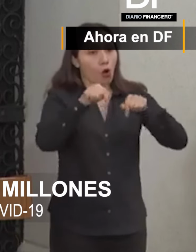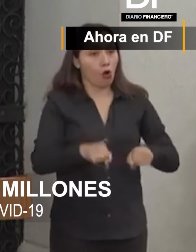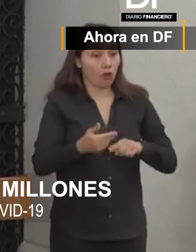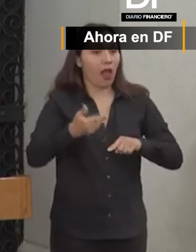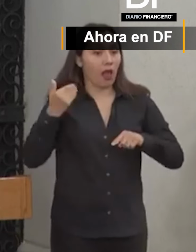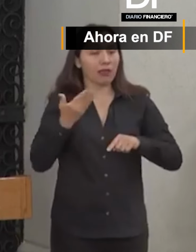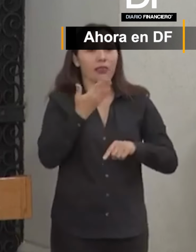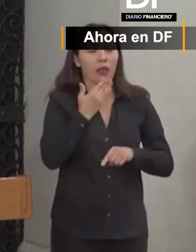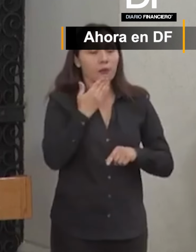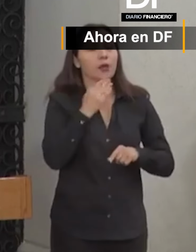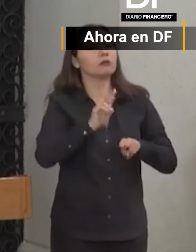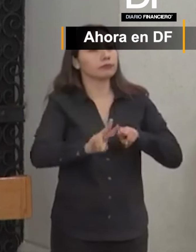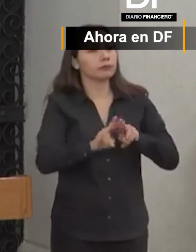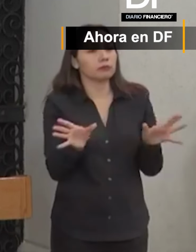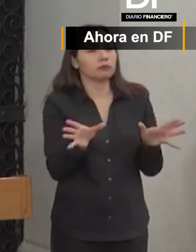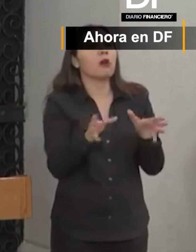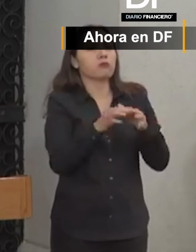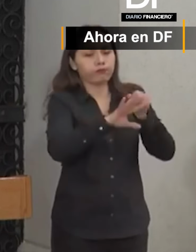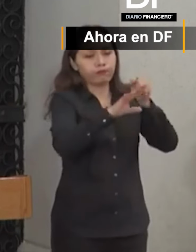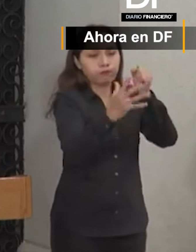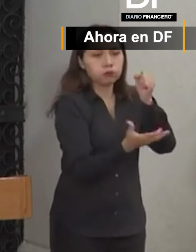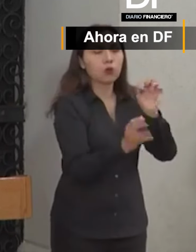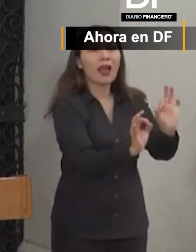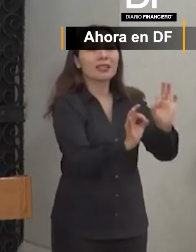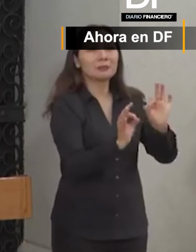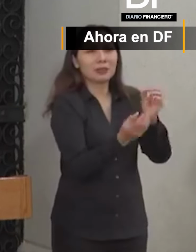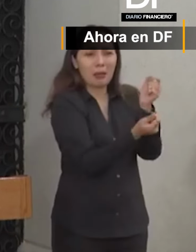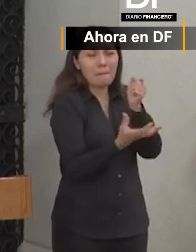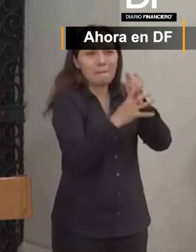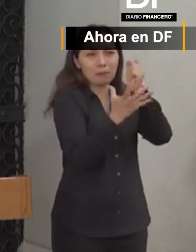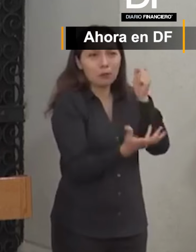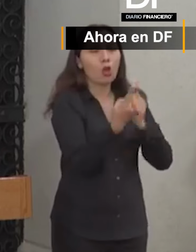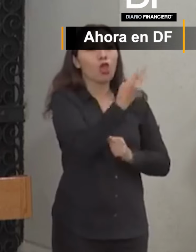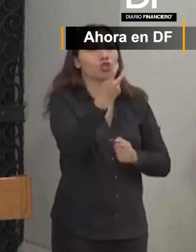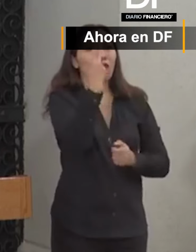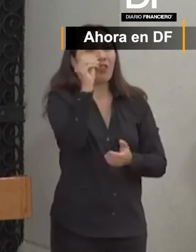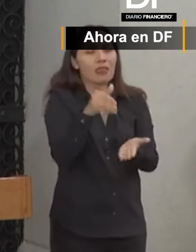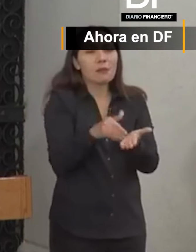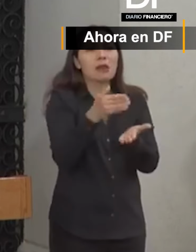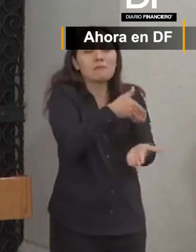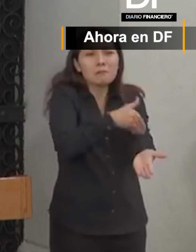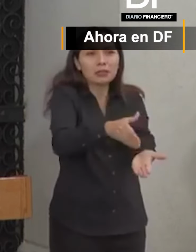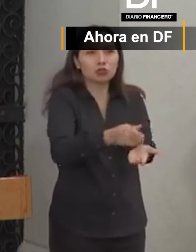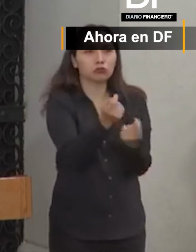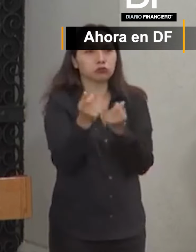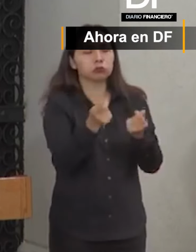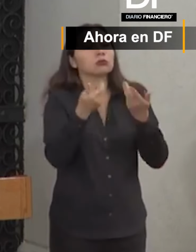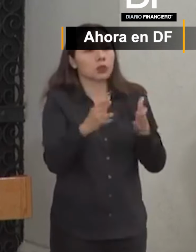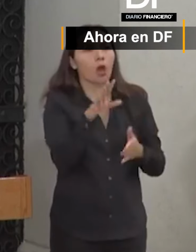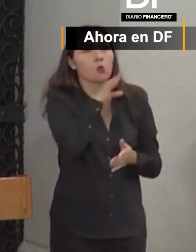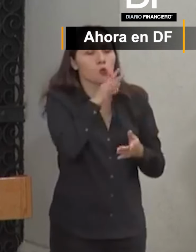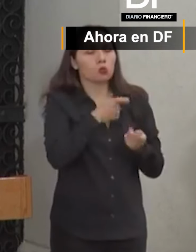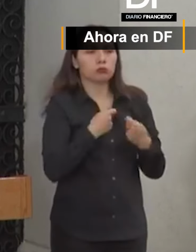día, hemos constituido un fondo especial por 220 mil millones de pesos, que está siendo